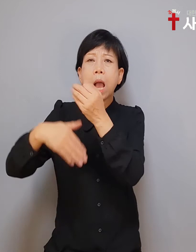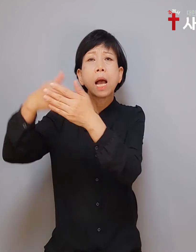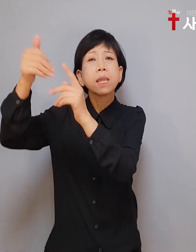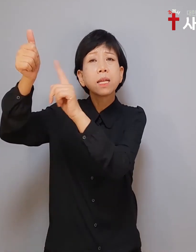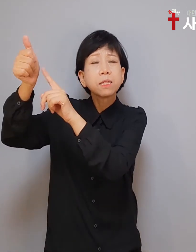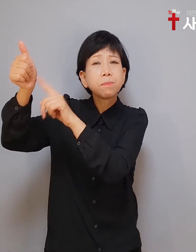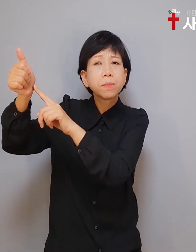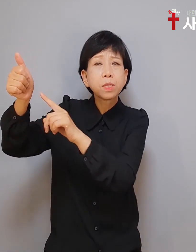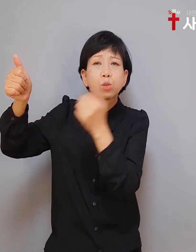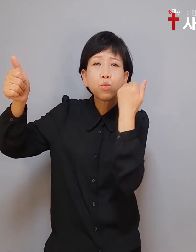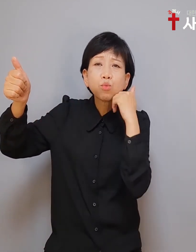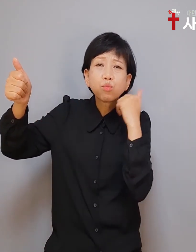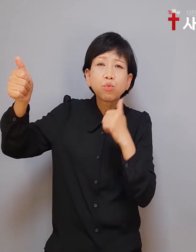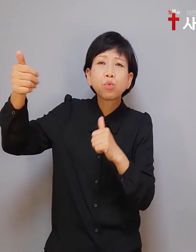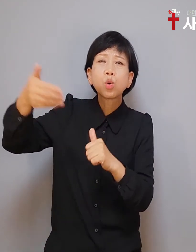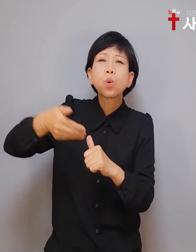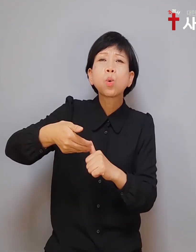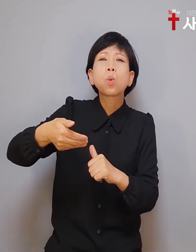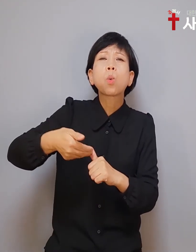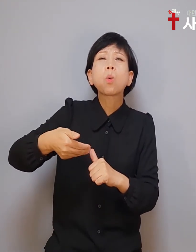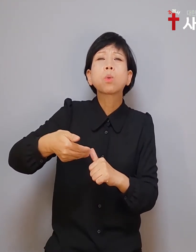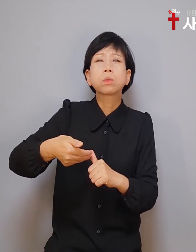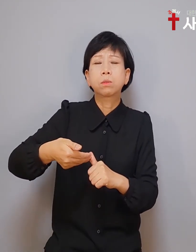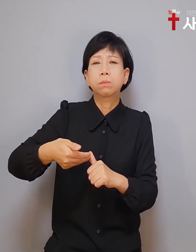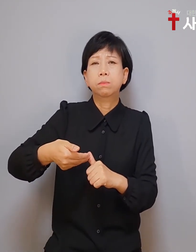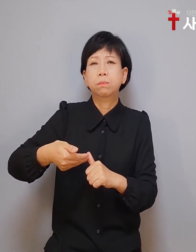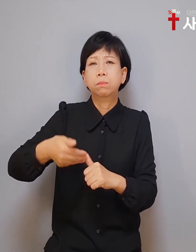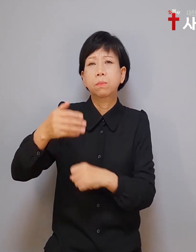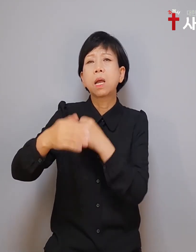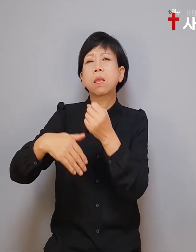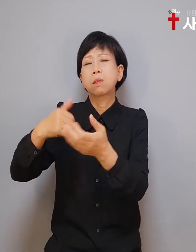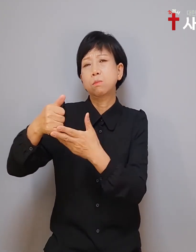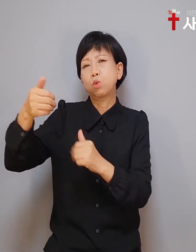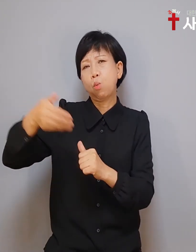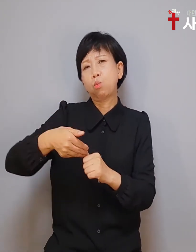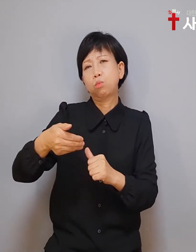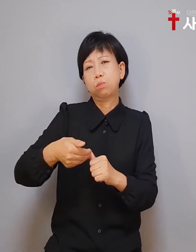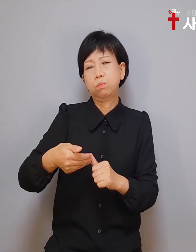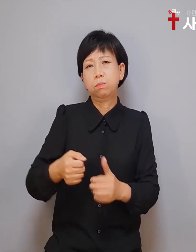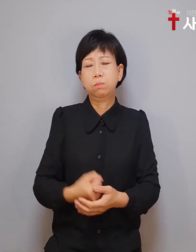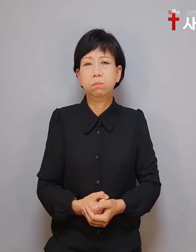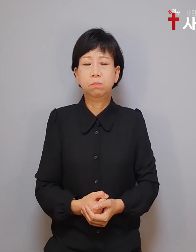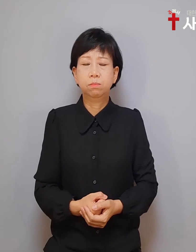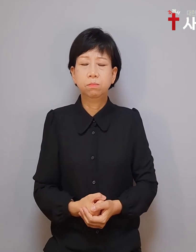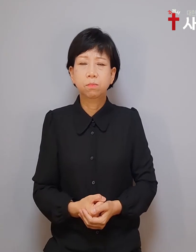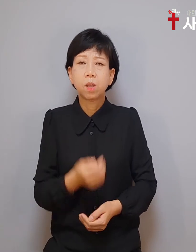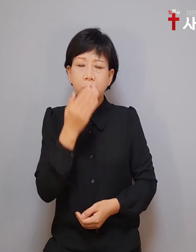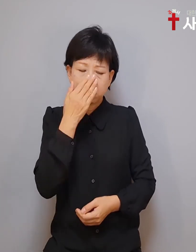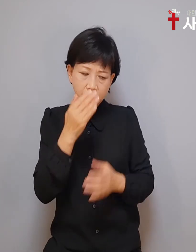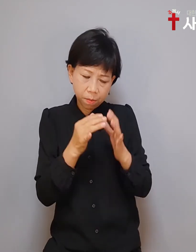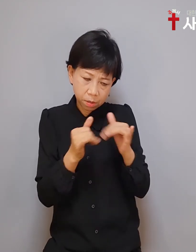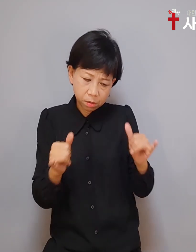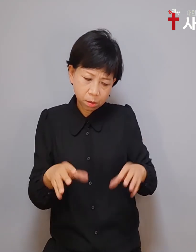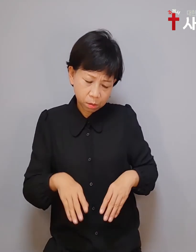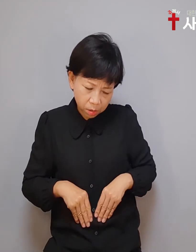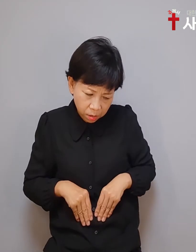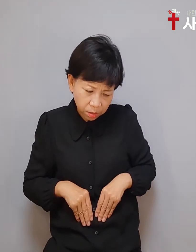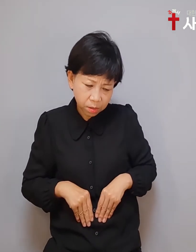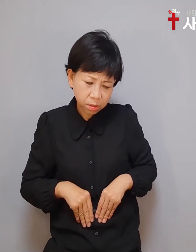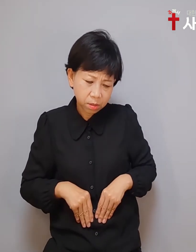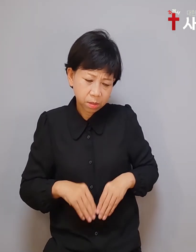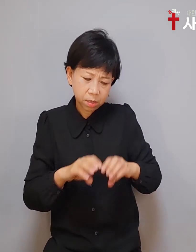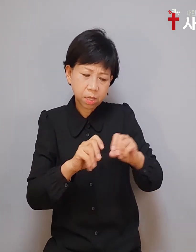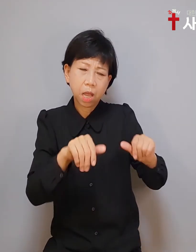거예요. 이삭이 하나님께 순종했습니다. 그 기근의 땅에 그대로 머무르지요. 창세기 26장